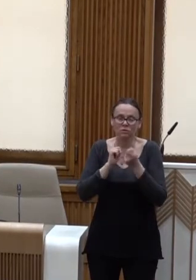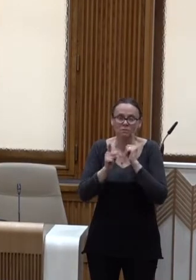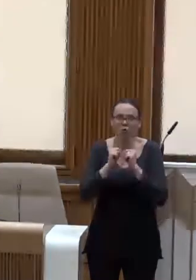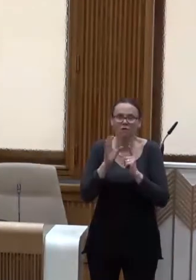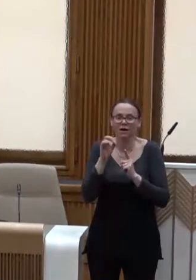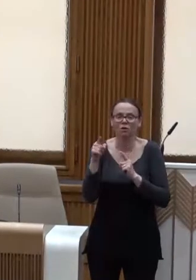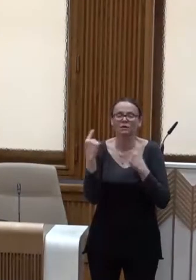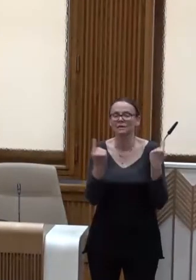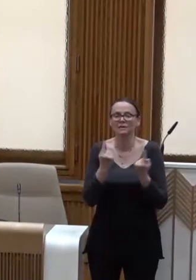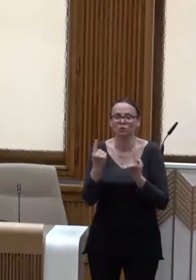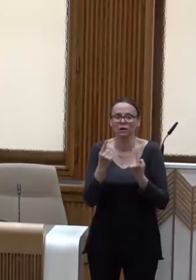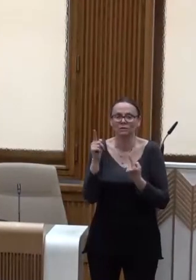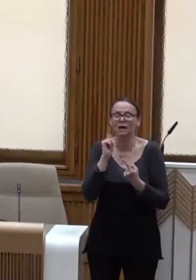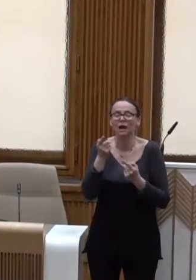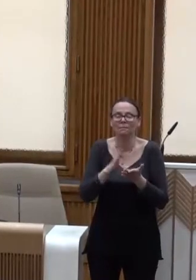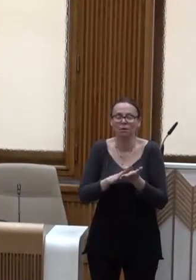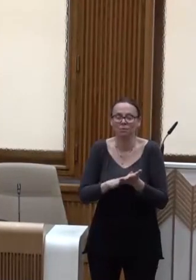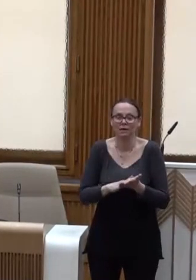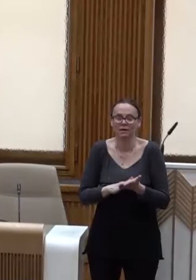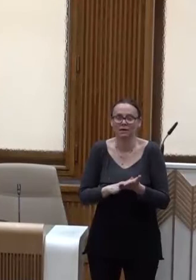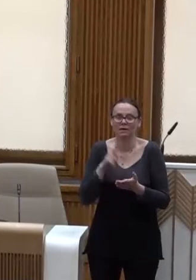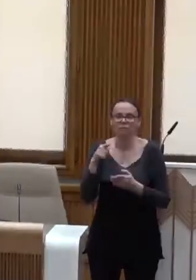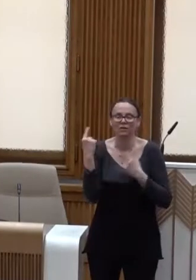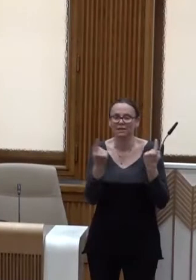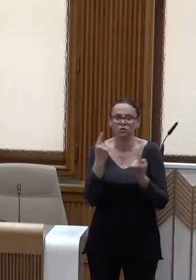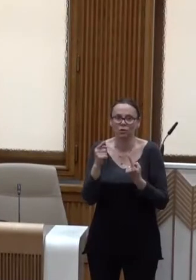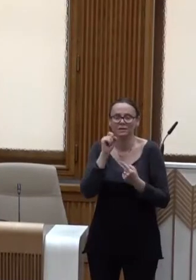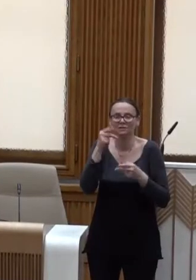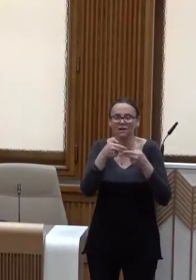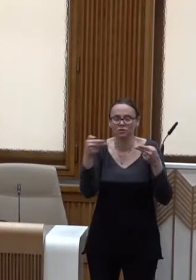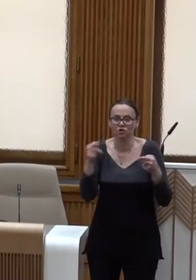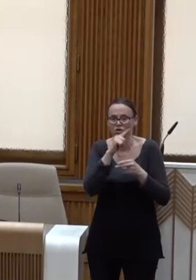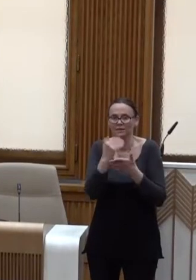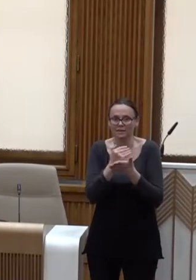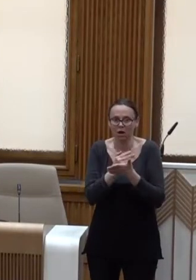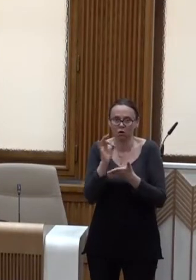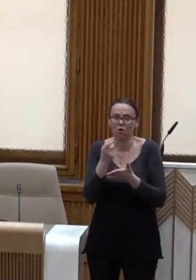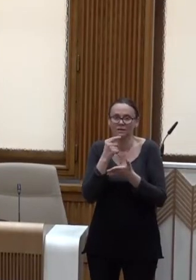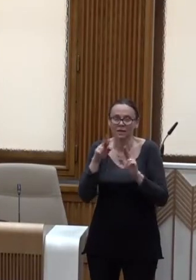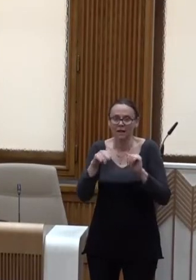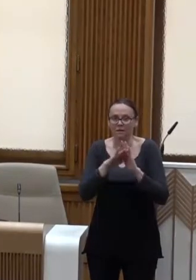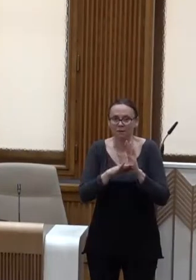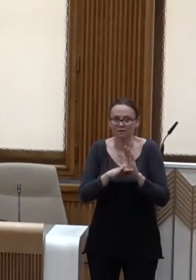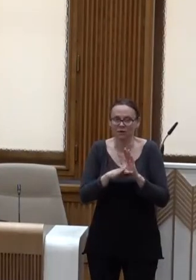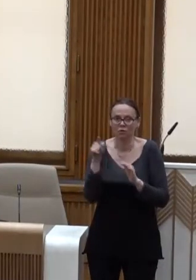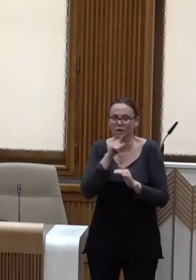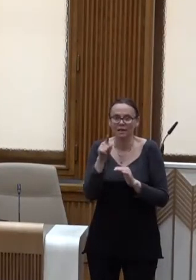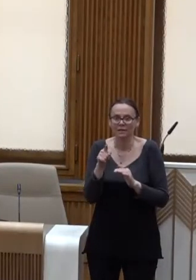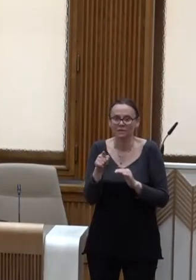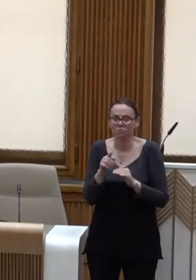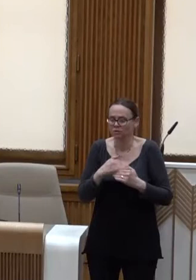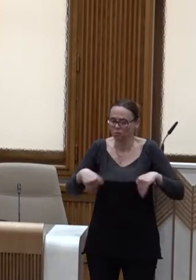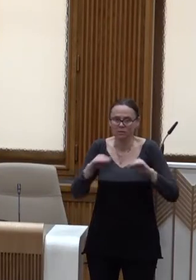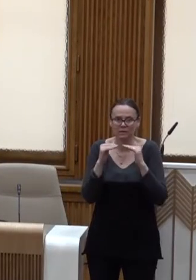tej situaciji in kaj pomeni v tej situaciji 12. člen zakona o fiskalnem pravilu. In smo